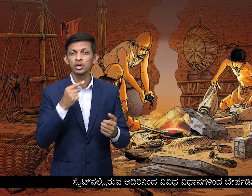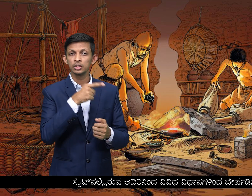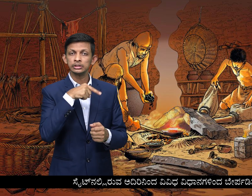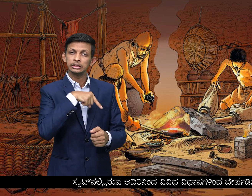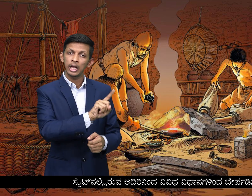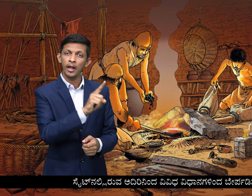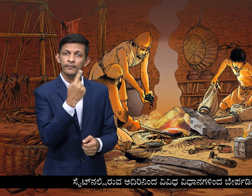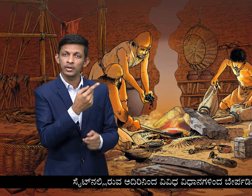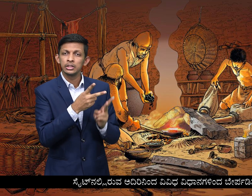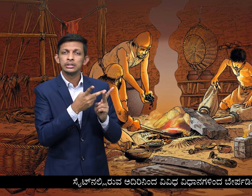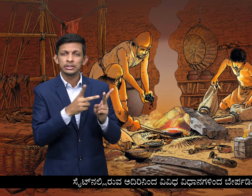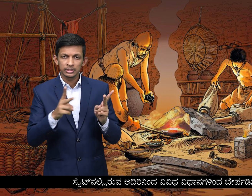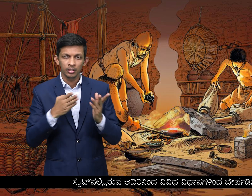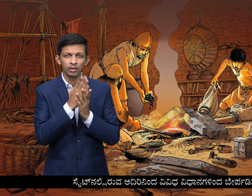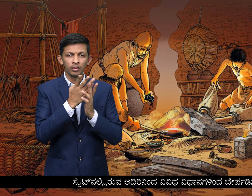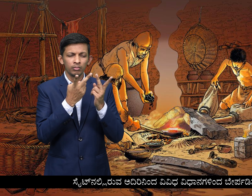ಬೇರ್ಪಡಿಸಲಾಗುತ್ತೆ.